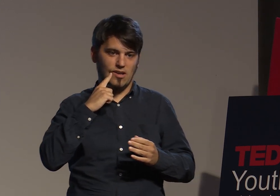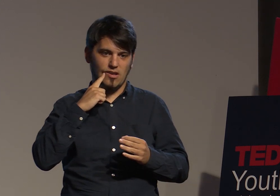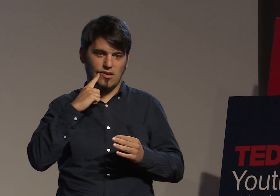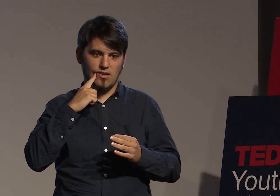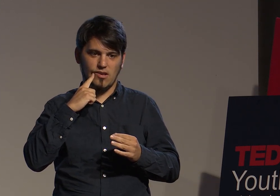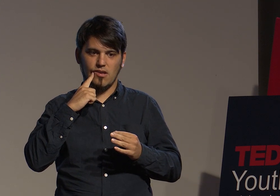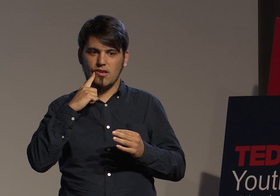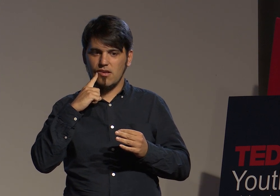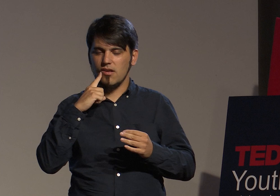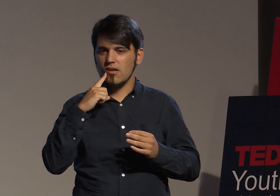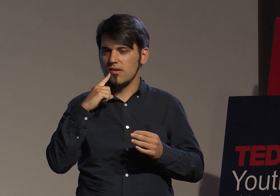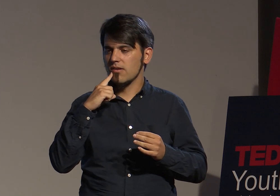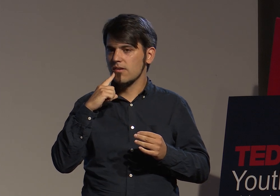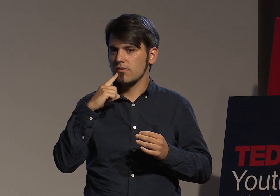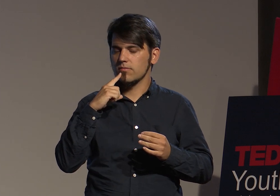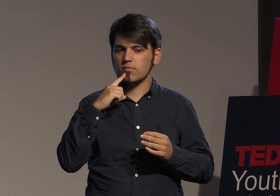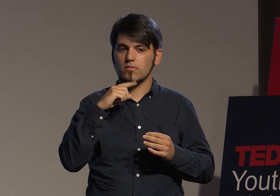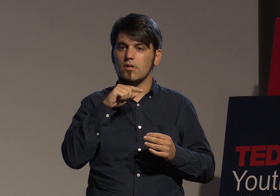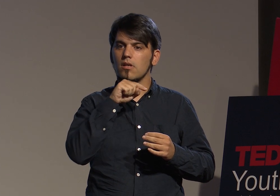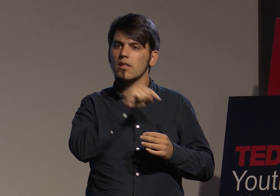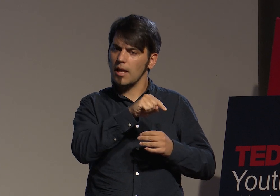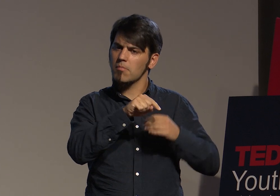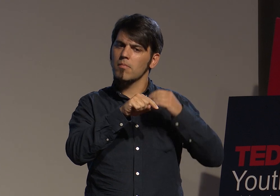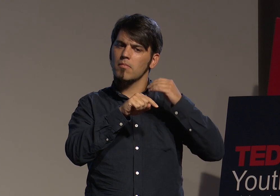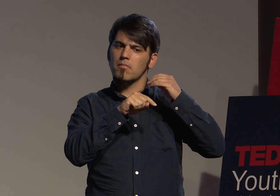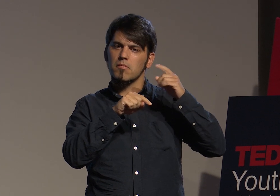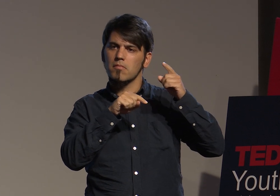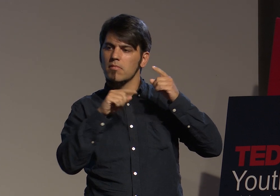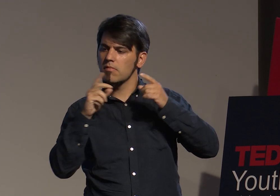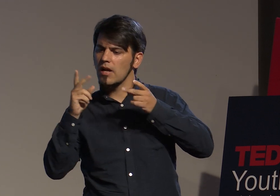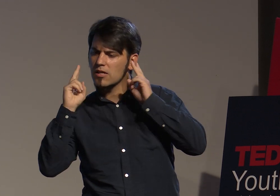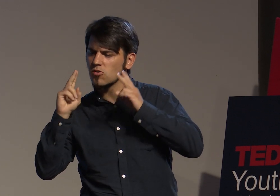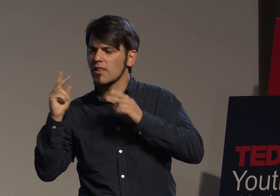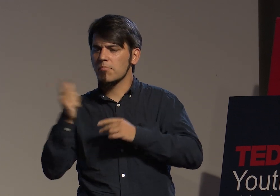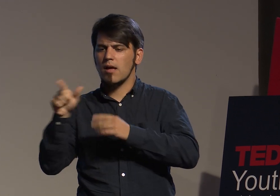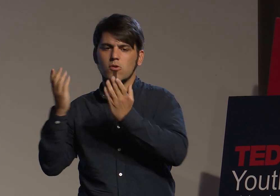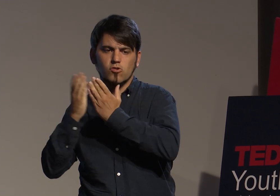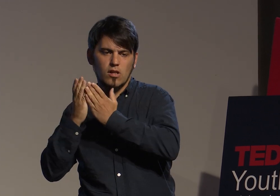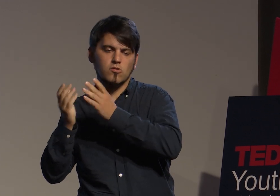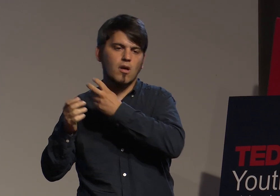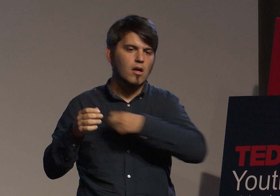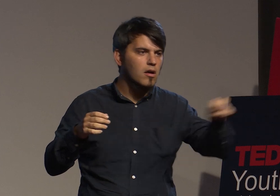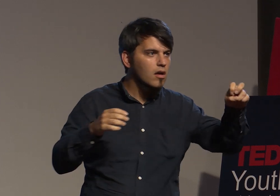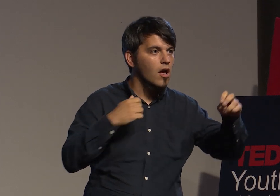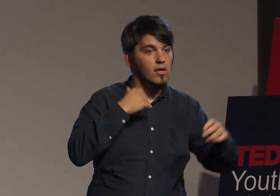И всъщност тогава разбрах, поднах да проучвам, разбрах, че има училище за глухи.